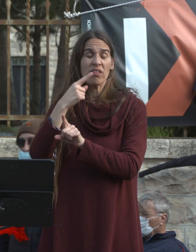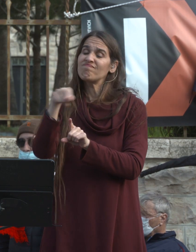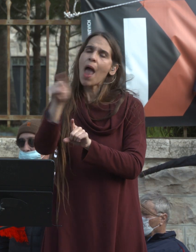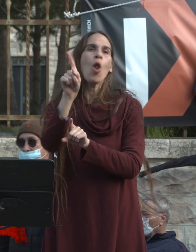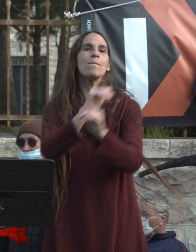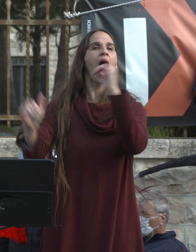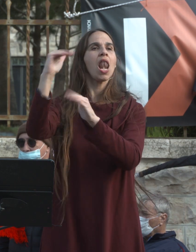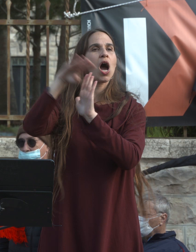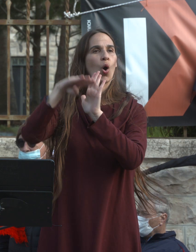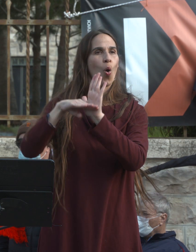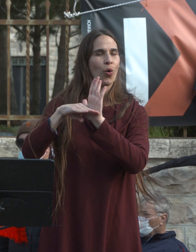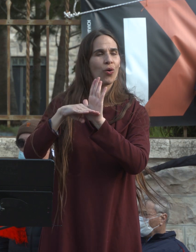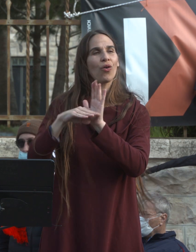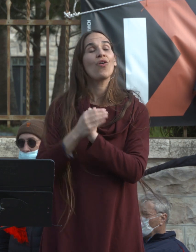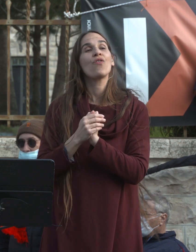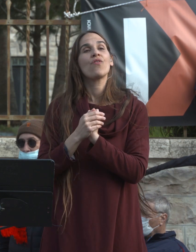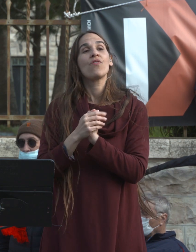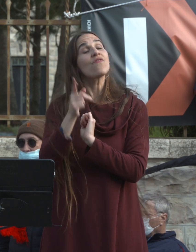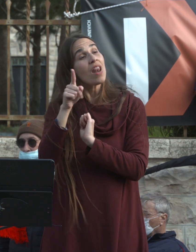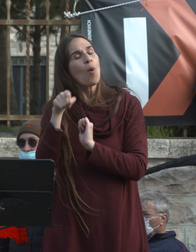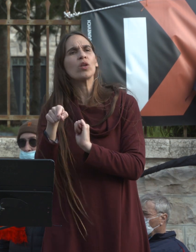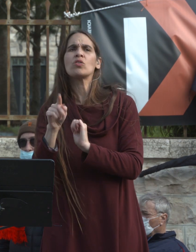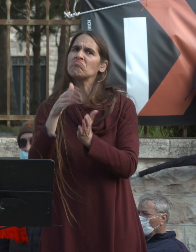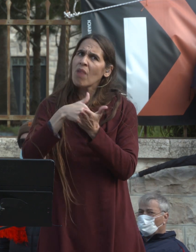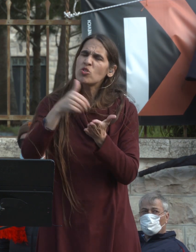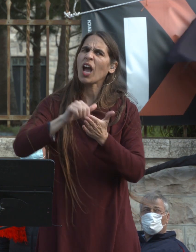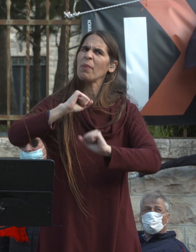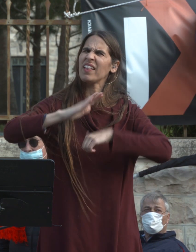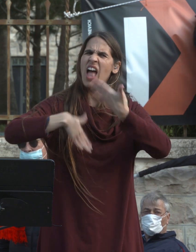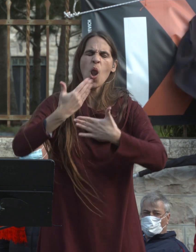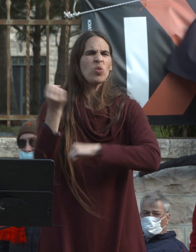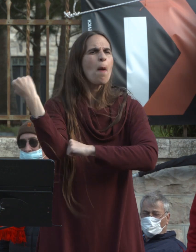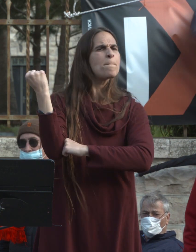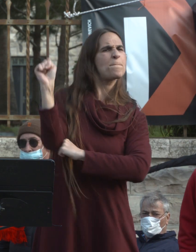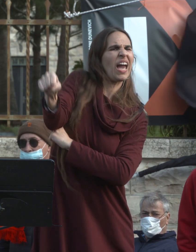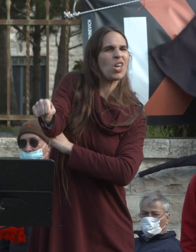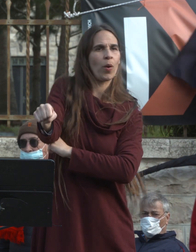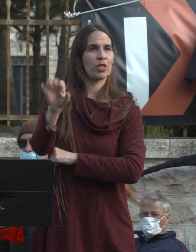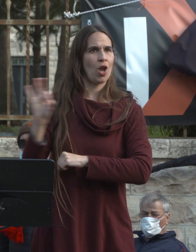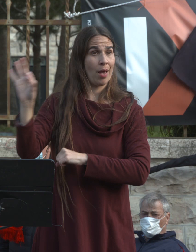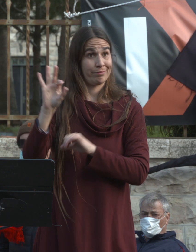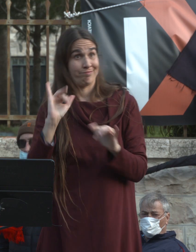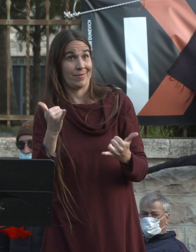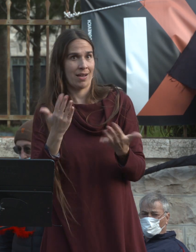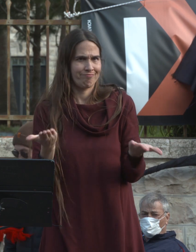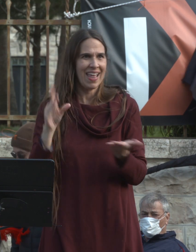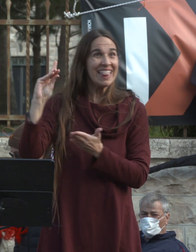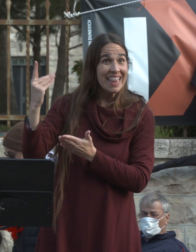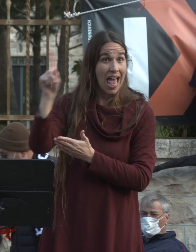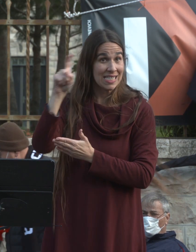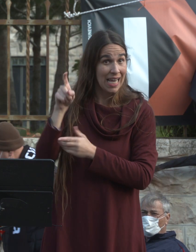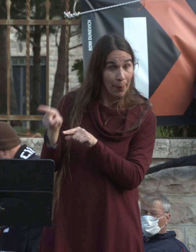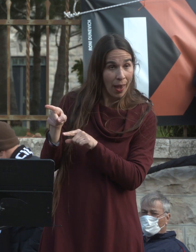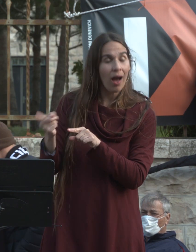מעל החוק, ולמרות זאת, ממשיכים את ההתנהלות הבריונית שלהם, כן, דינה זילבר